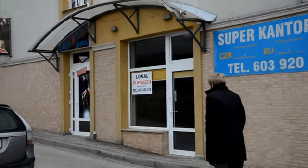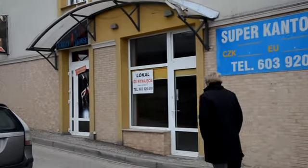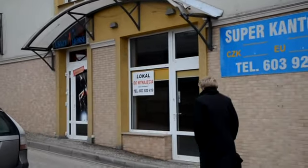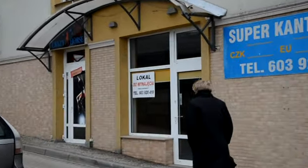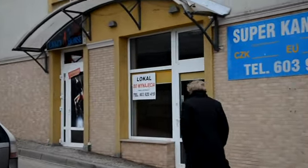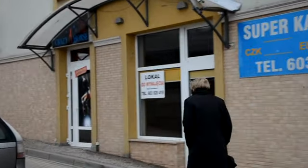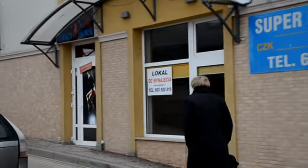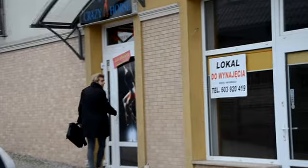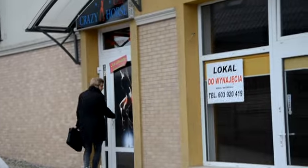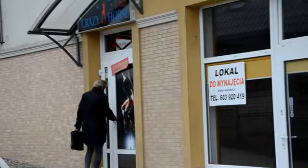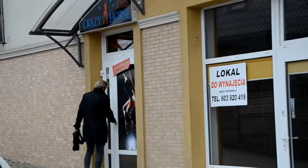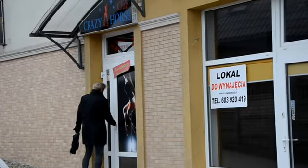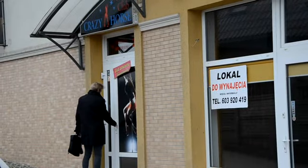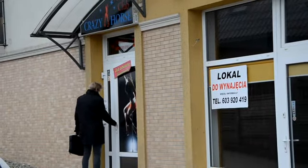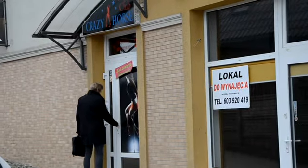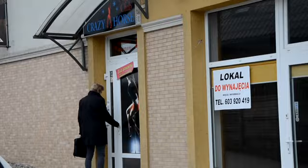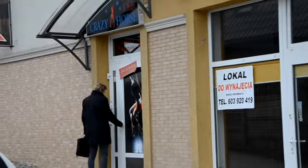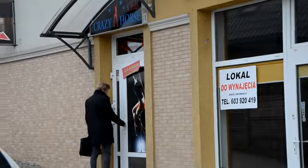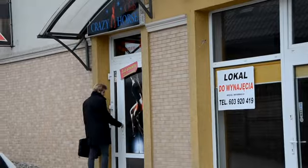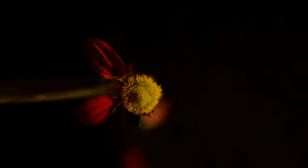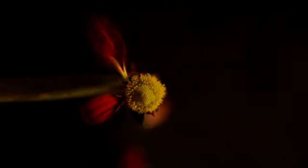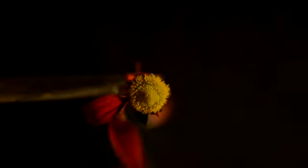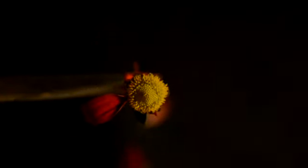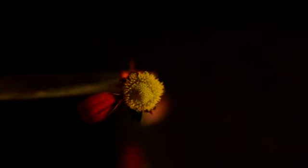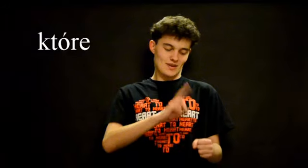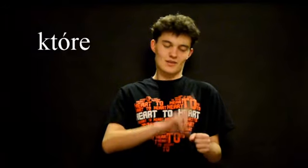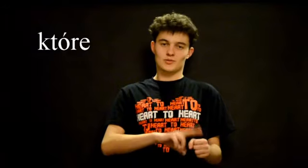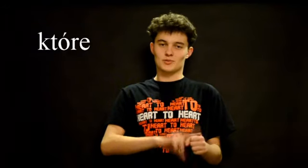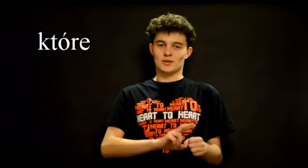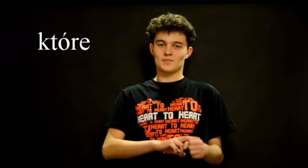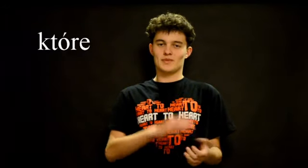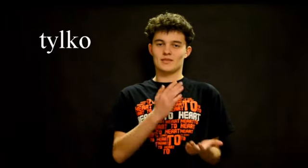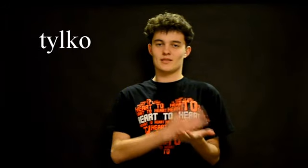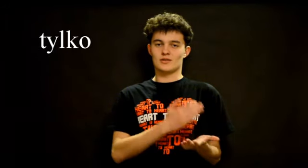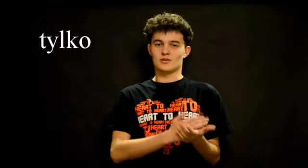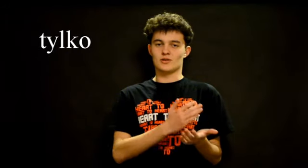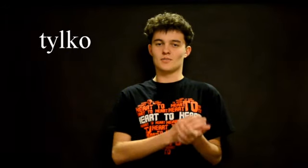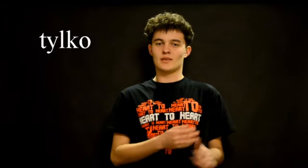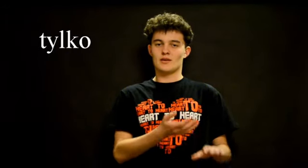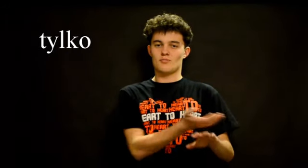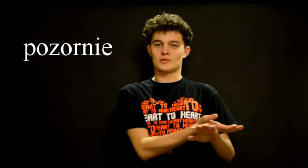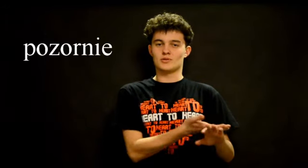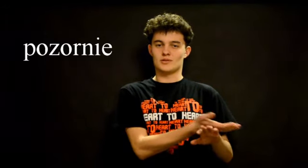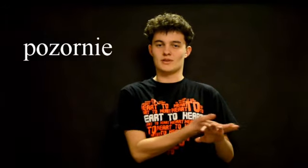nie znaczy nic. Usnąć trudno, gdy czujesz jakbyś powoli nikł. Chustka w sercu, nie dajesz nic. A